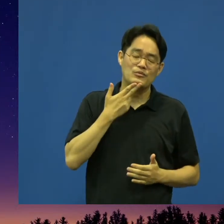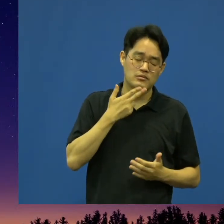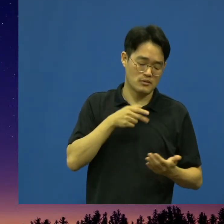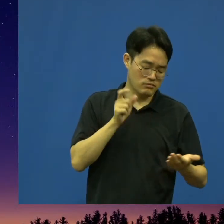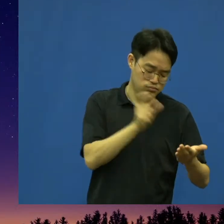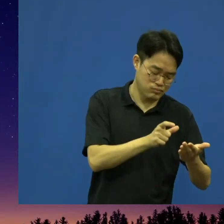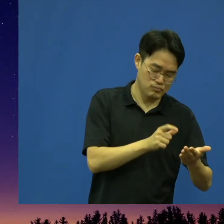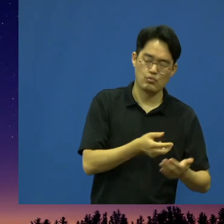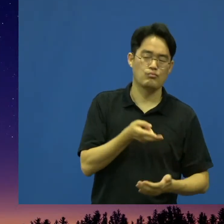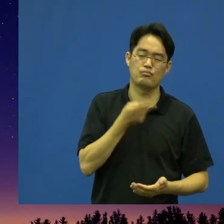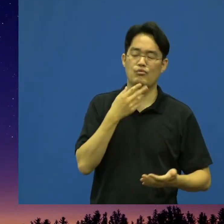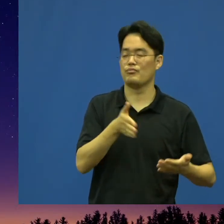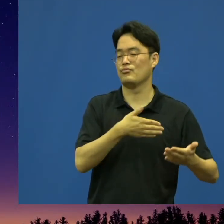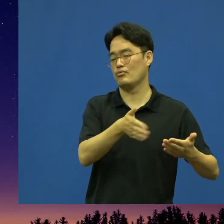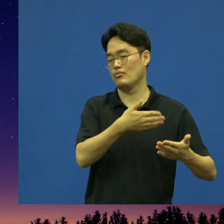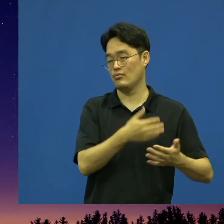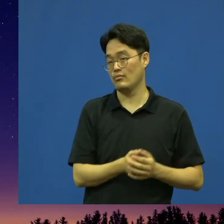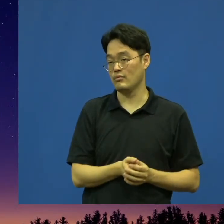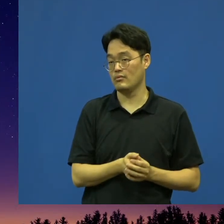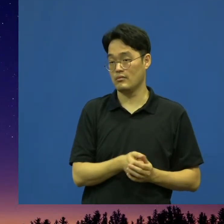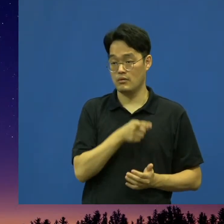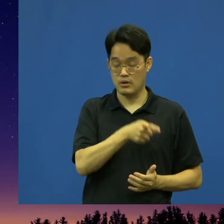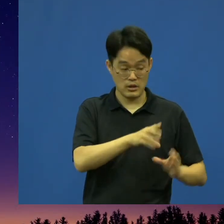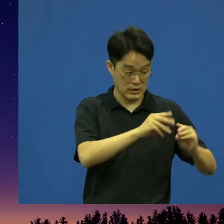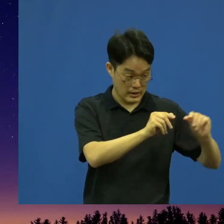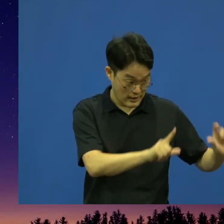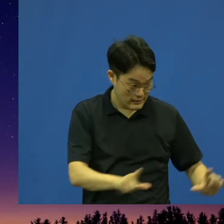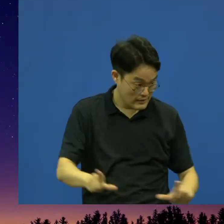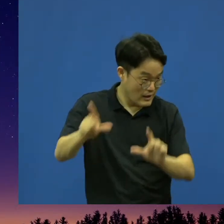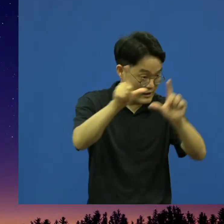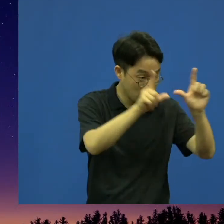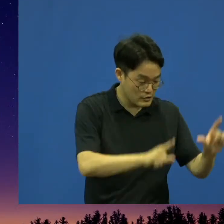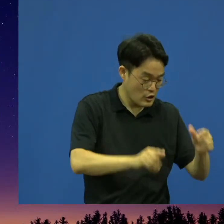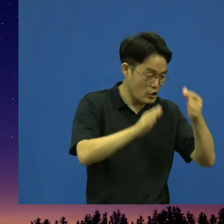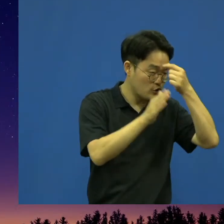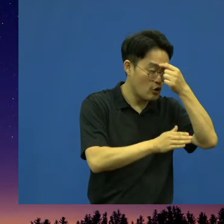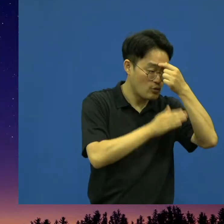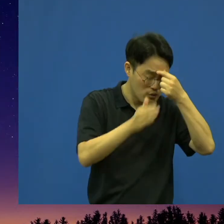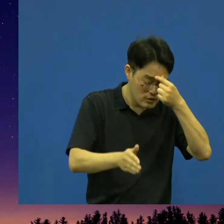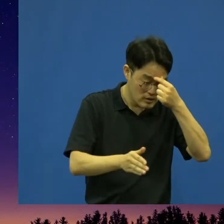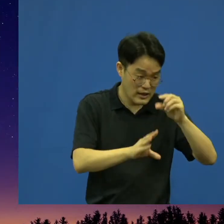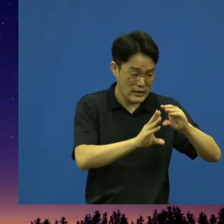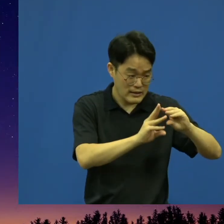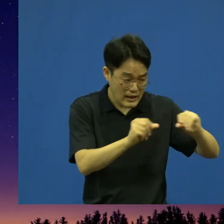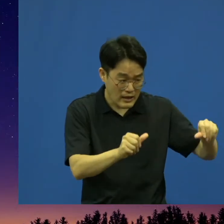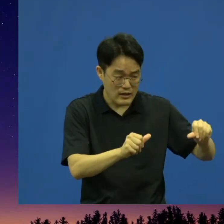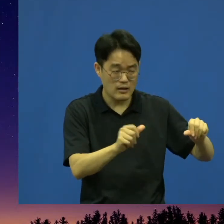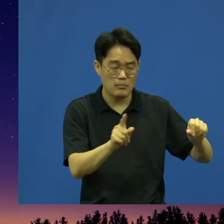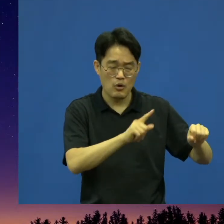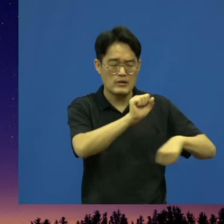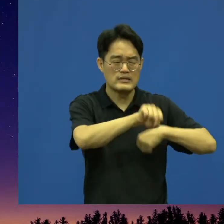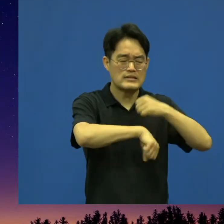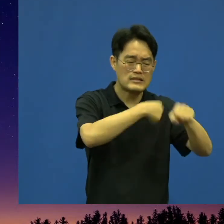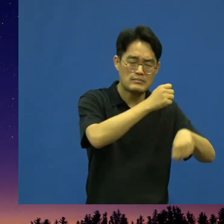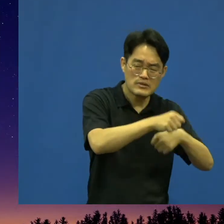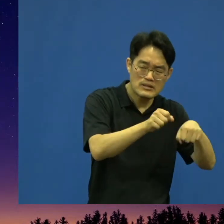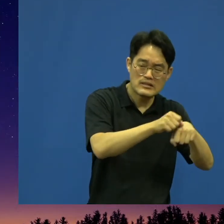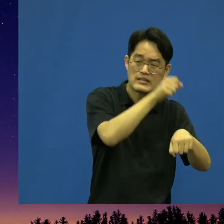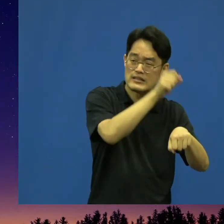사는 성도들은 이 땅의 특징이 짐승들이기 때문에 이